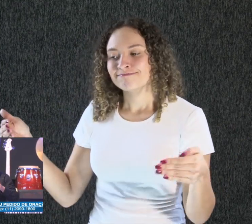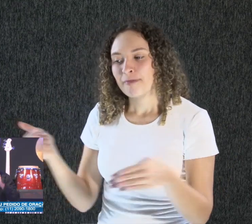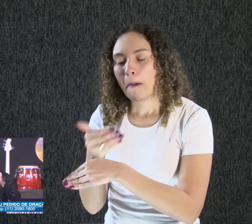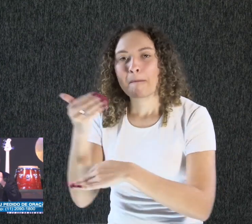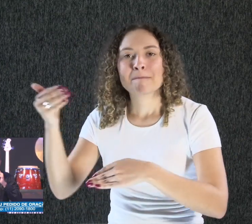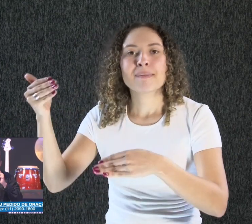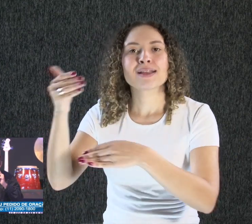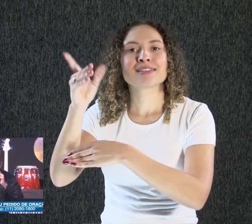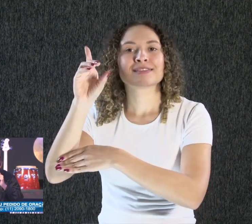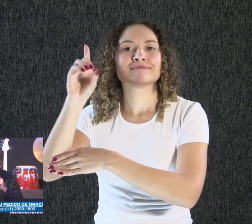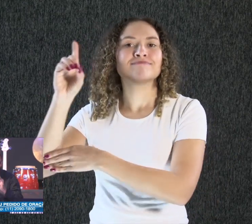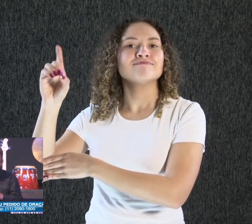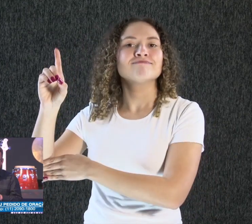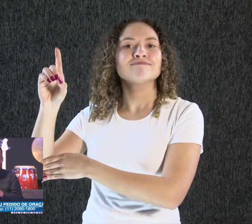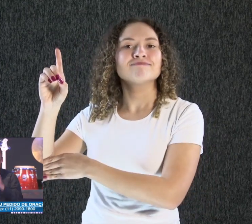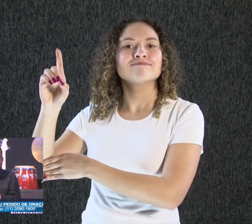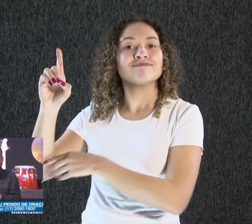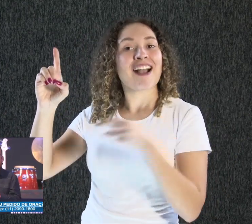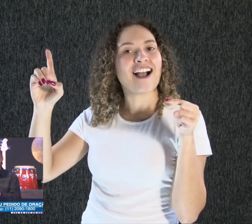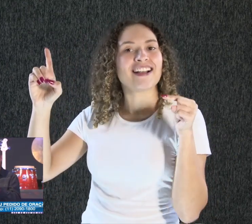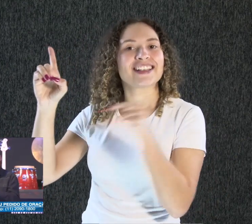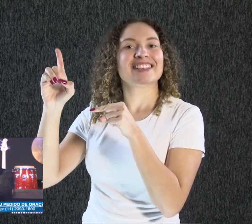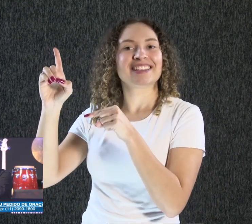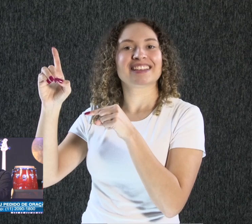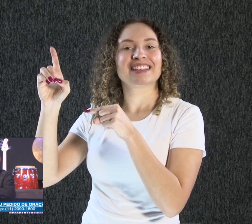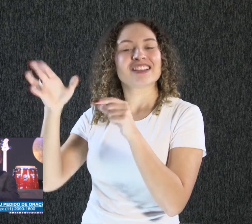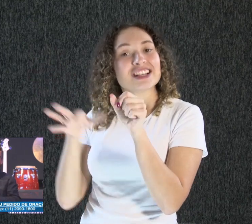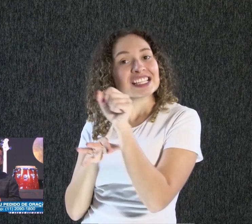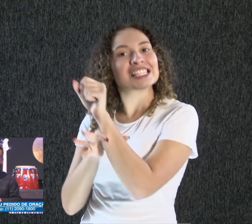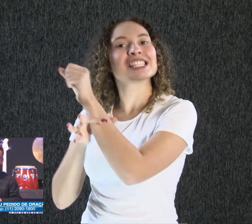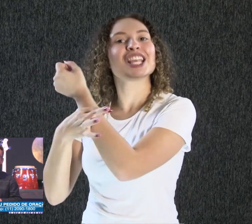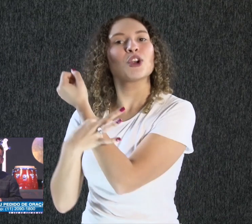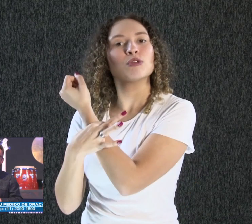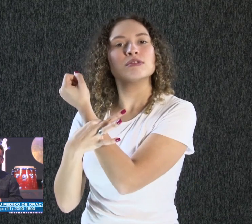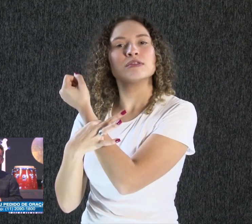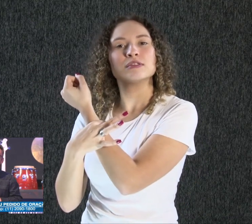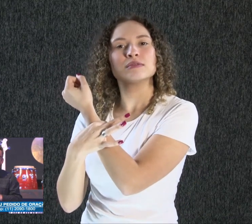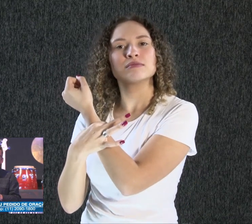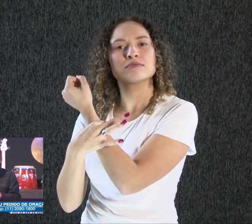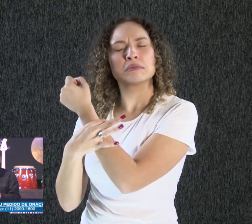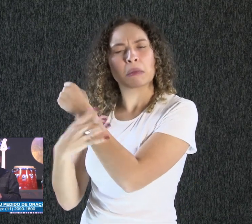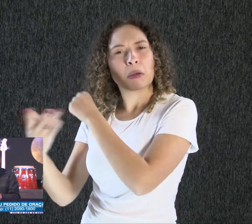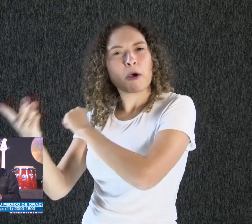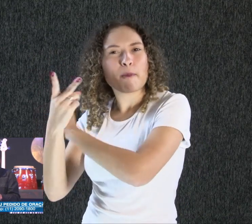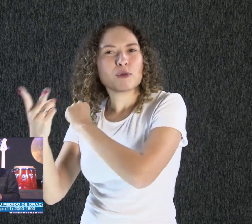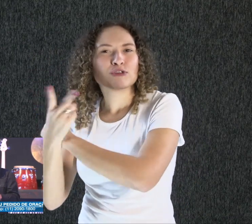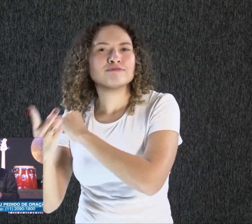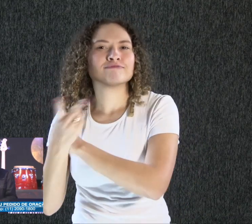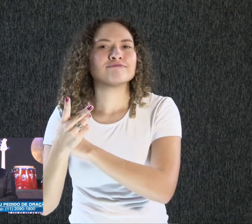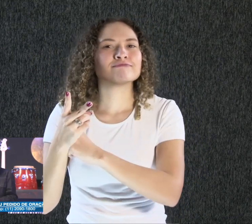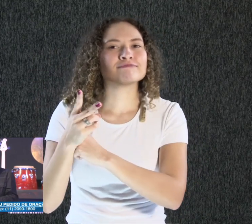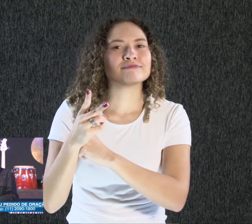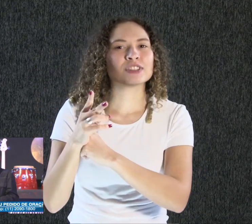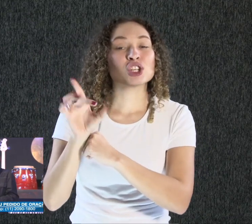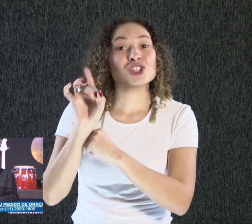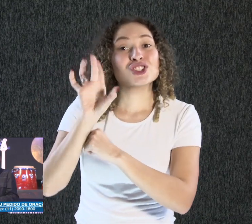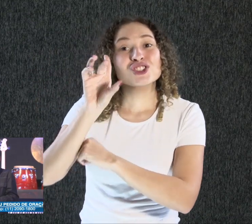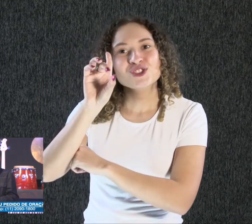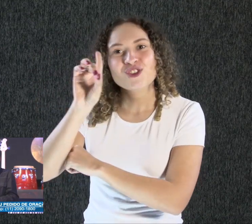hoje no esconderijo do Altíssimo. Ali você estará seguro. Ali você estará muito